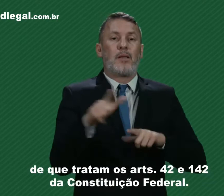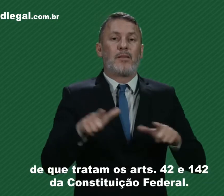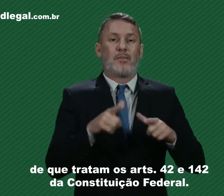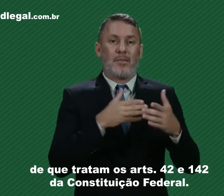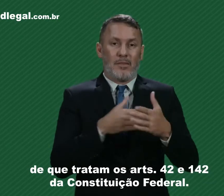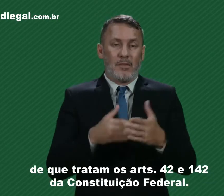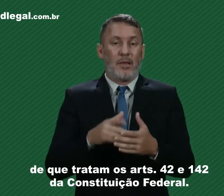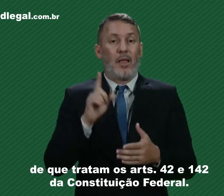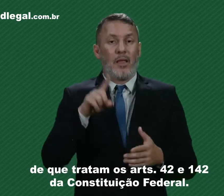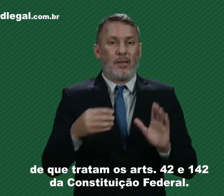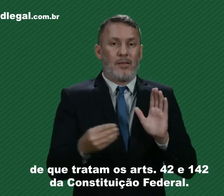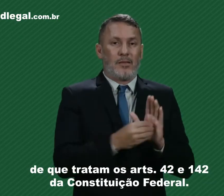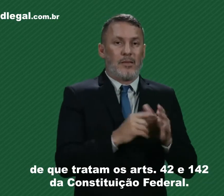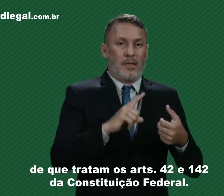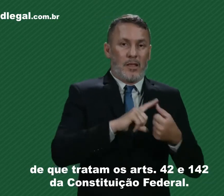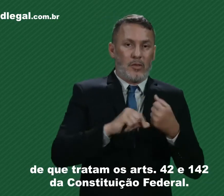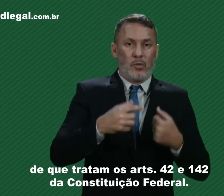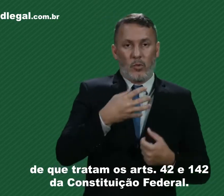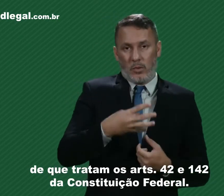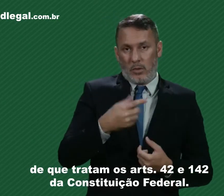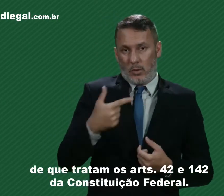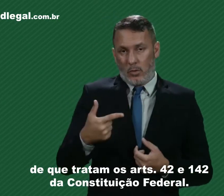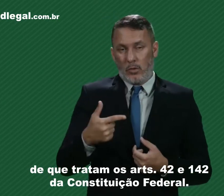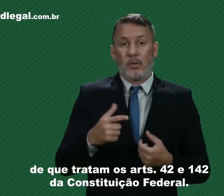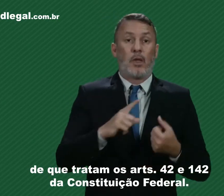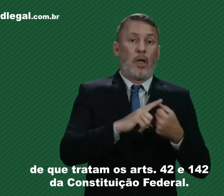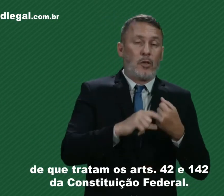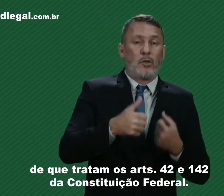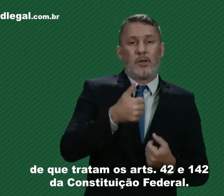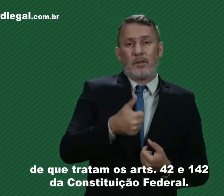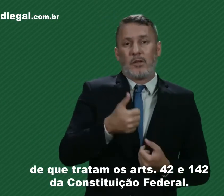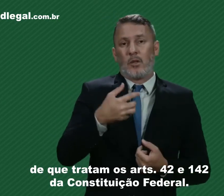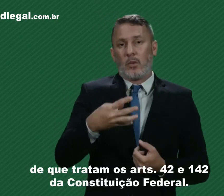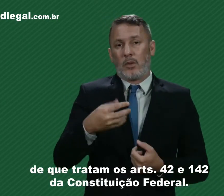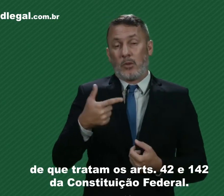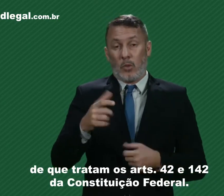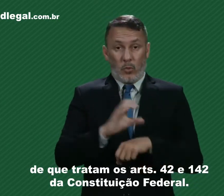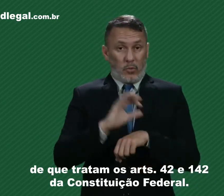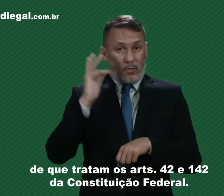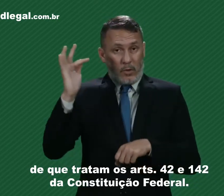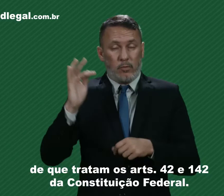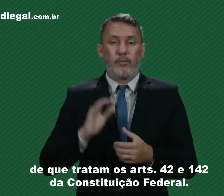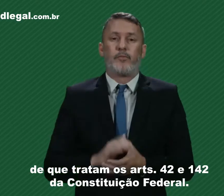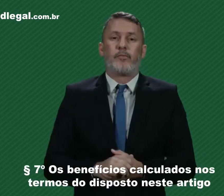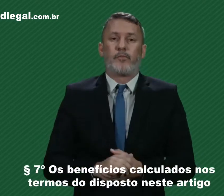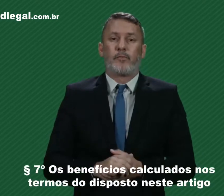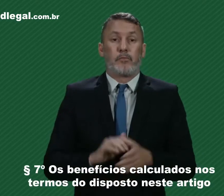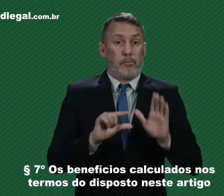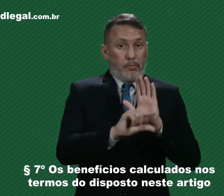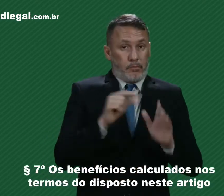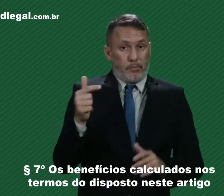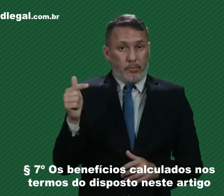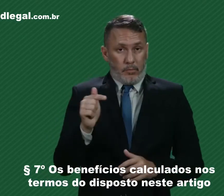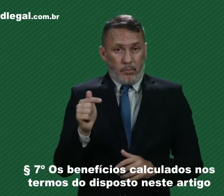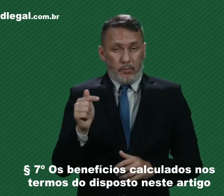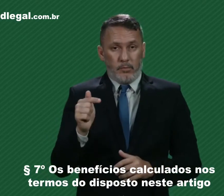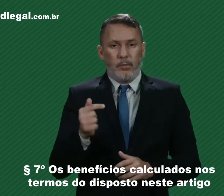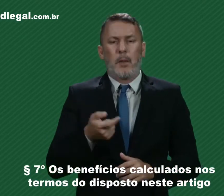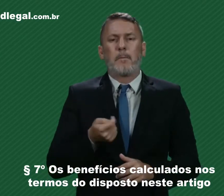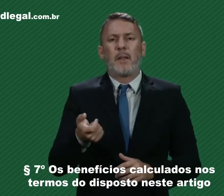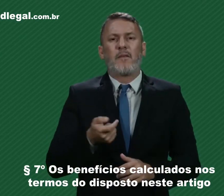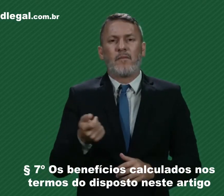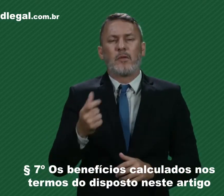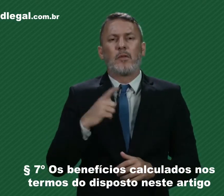atividades de que tratam os artigos 42 e 142 da Constituição Federal. Parágrafo 7º.